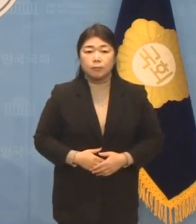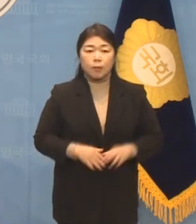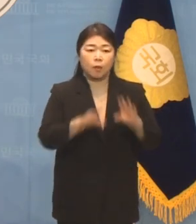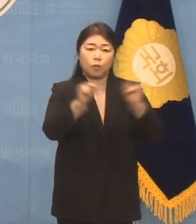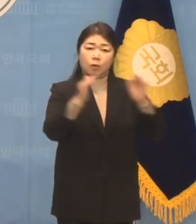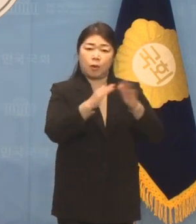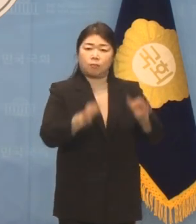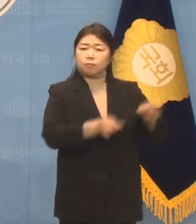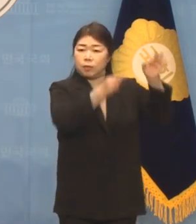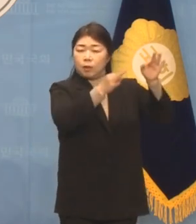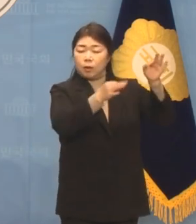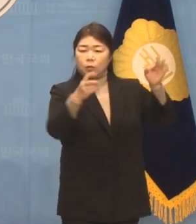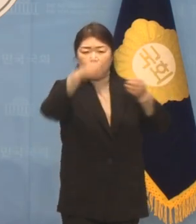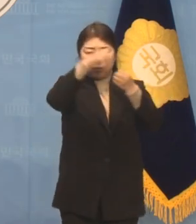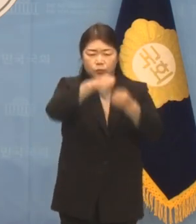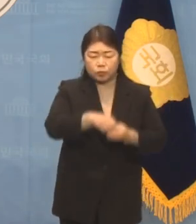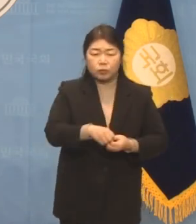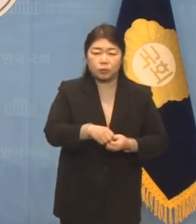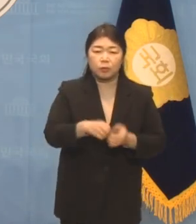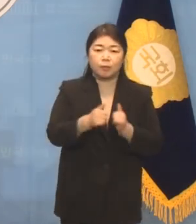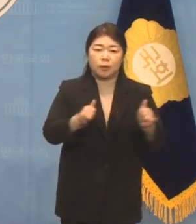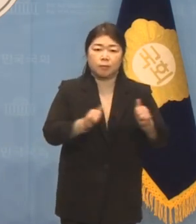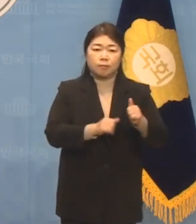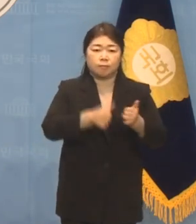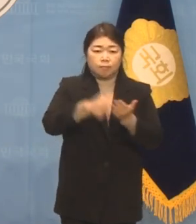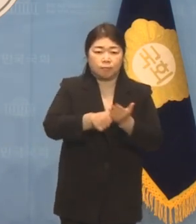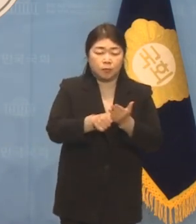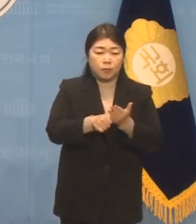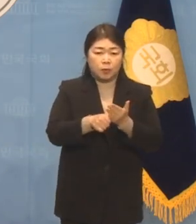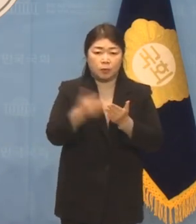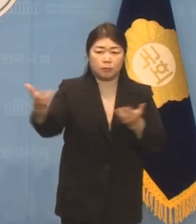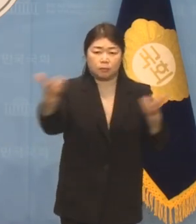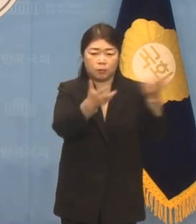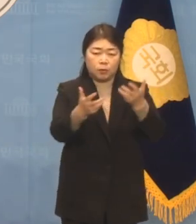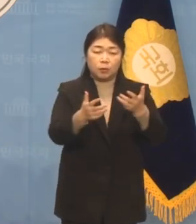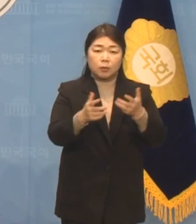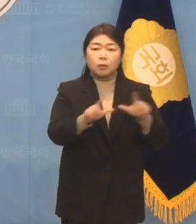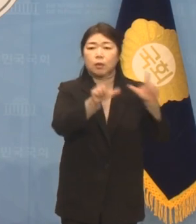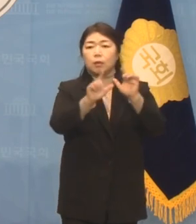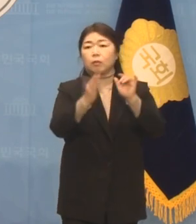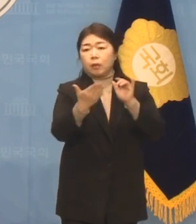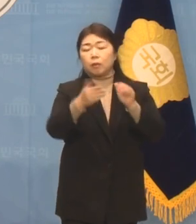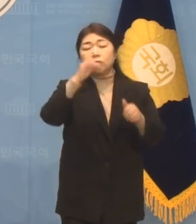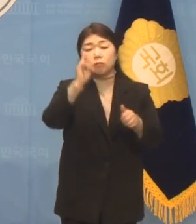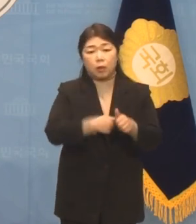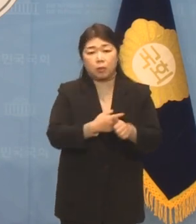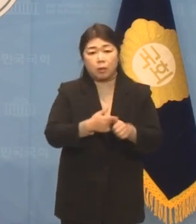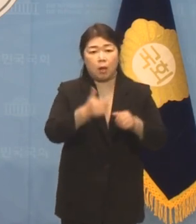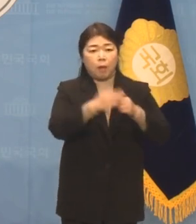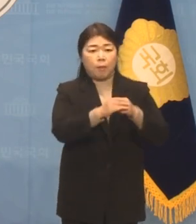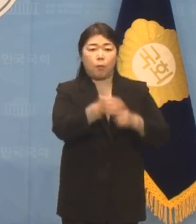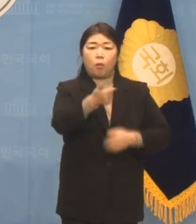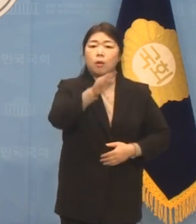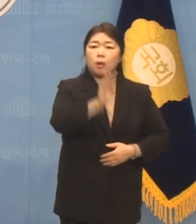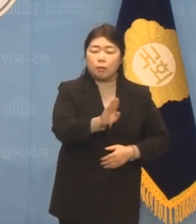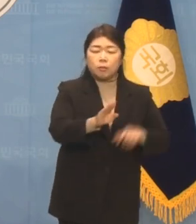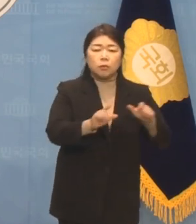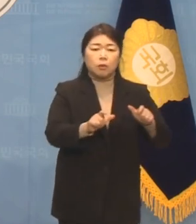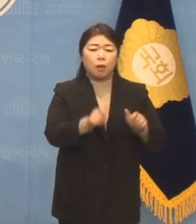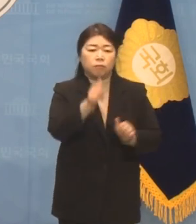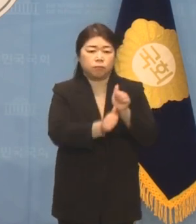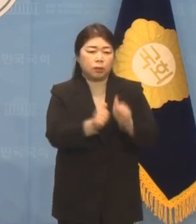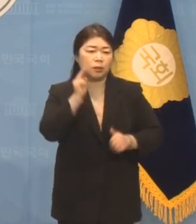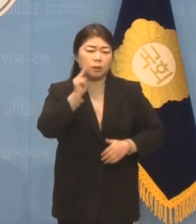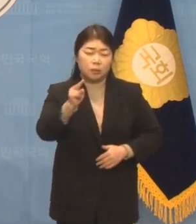급등하고 보수 성향 유권자가 대거 유입되면서 마포가 본선은 만만치 않습니다.